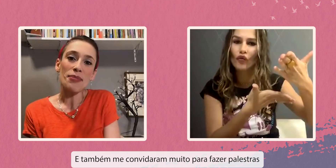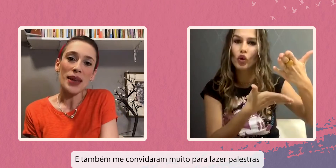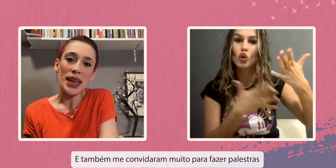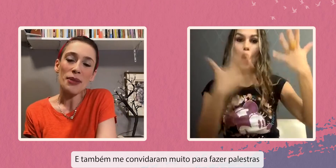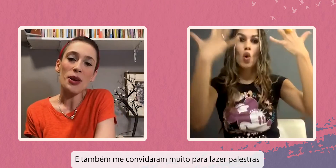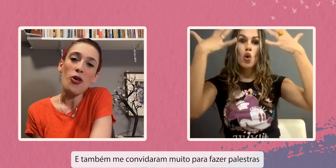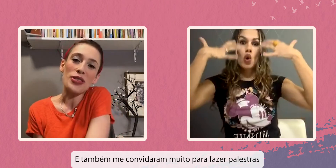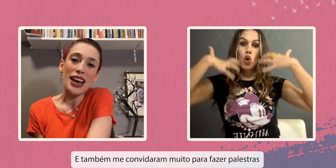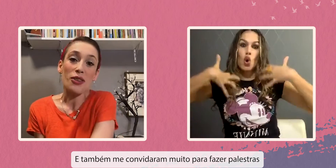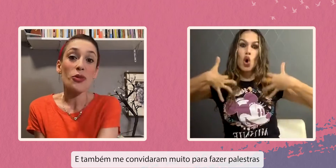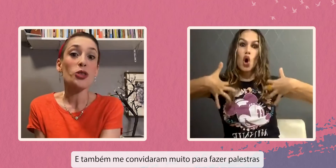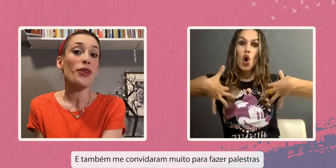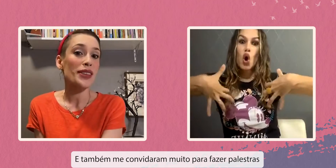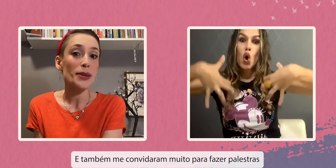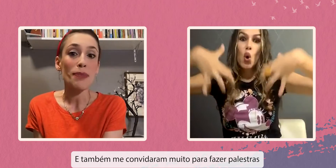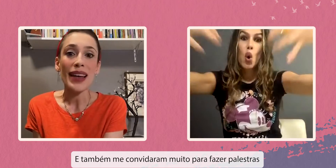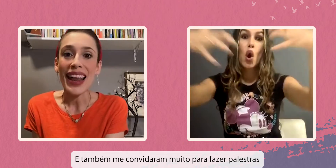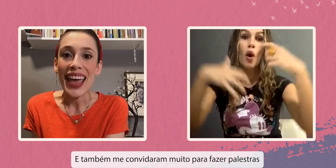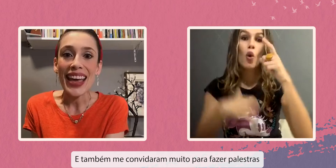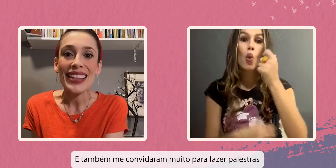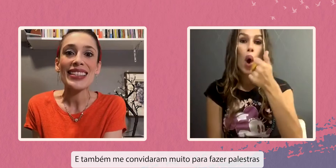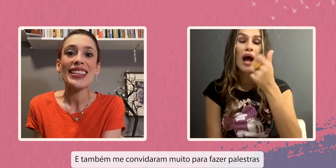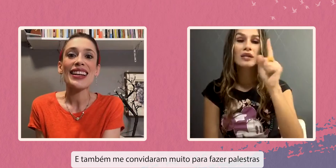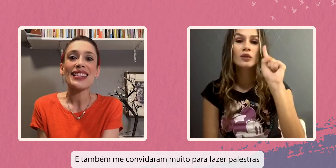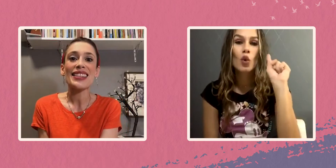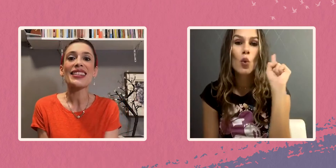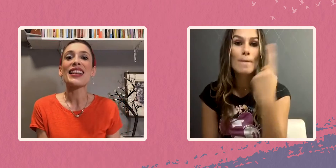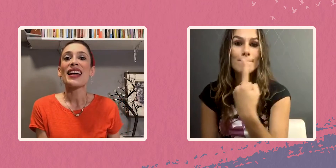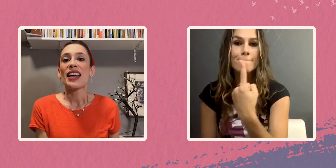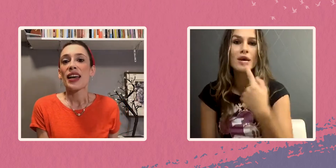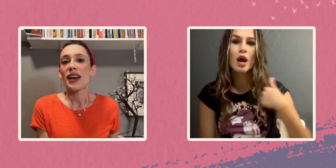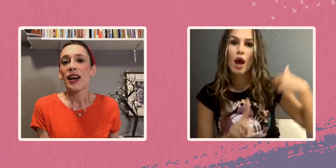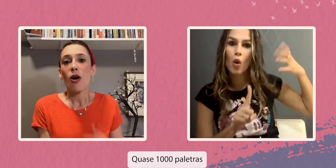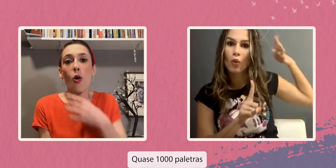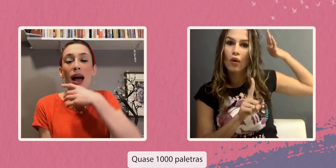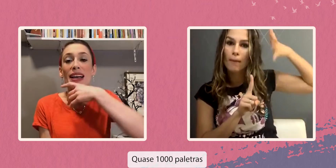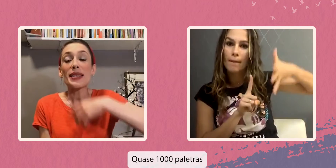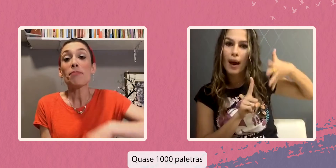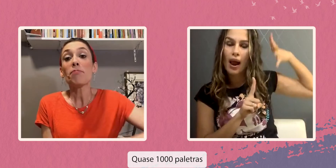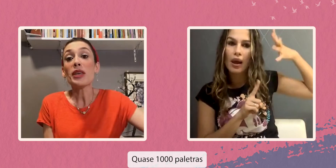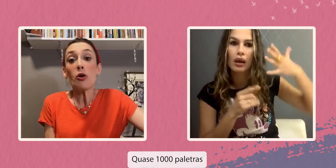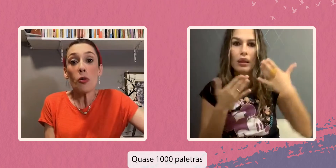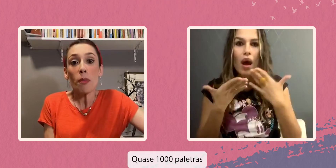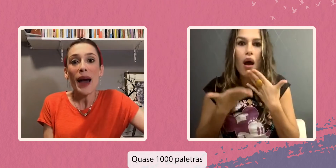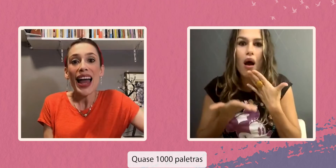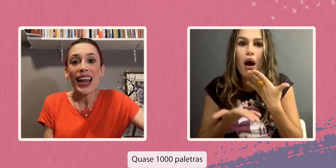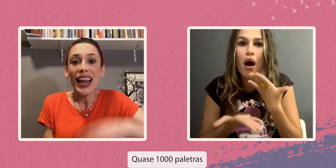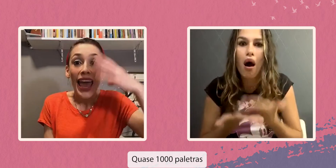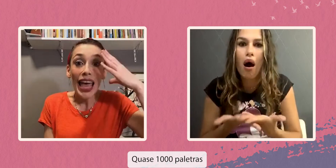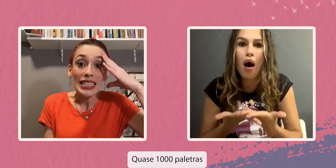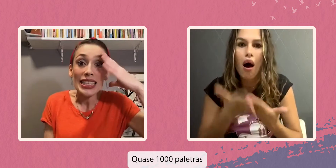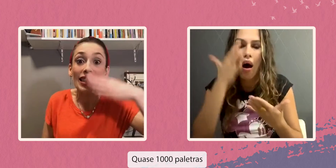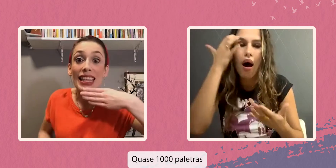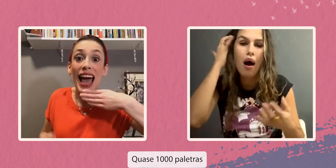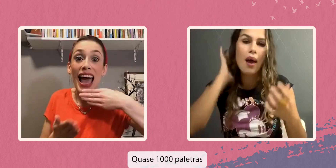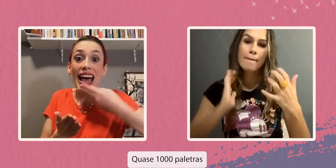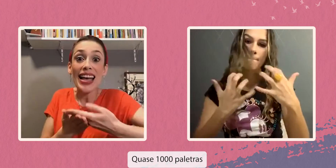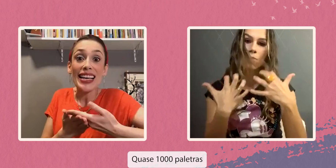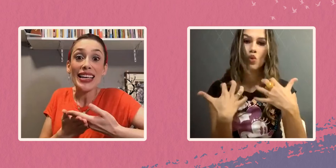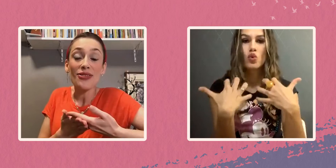E também me convidaram muito para fazer palestras, quase 1000 palestras.